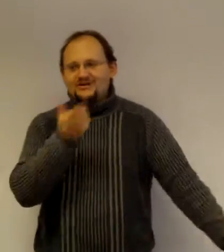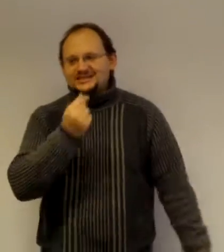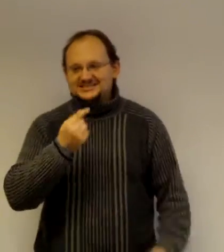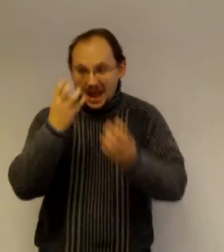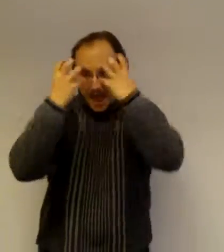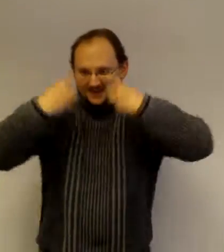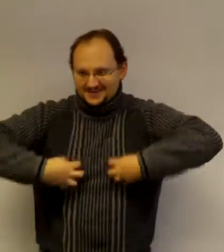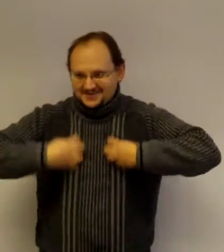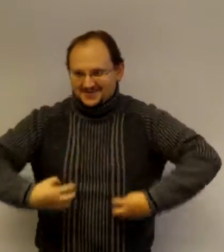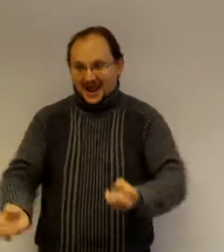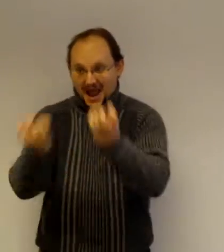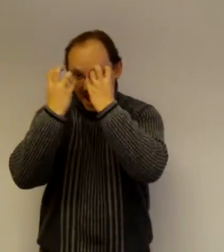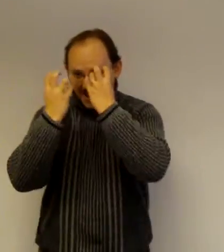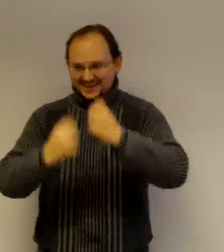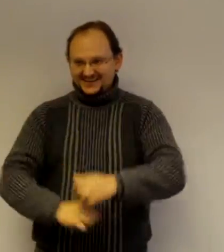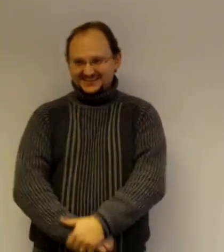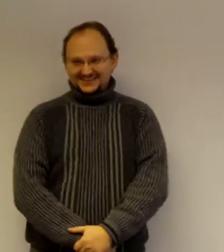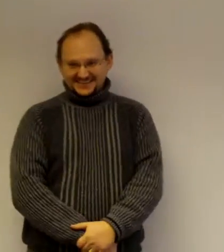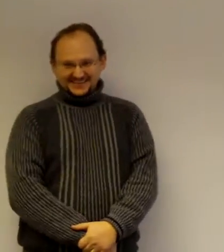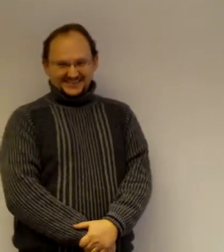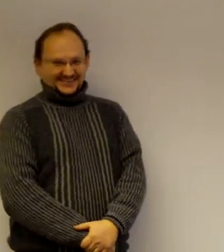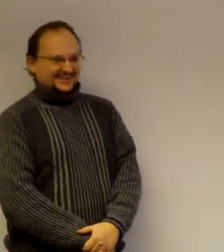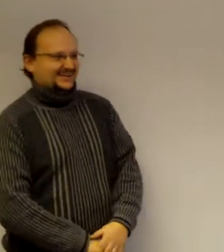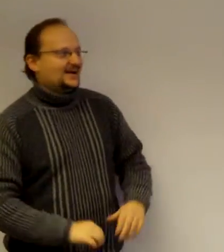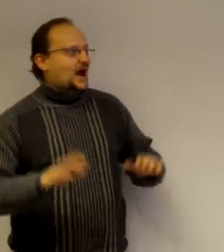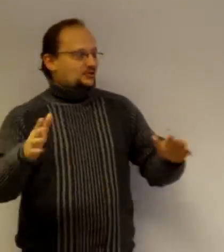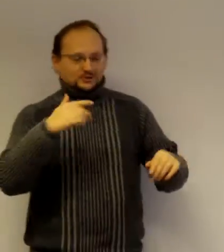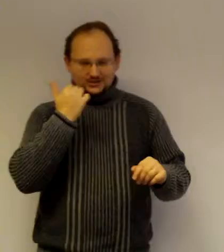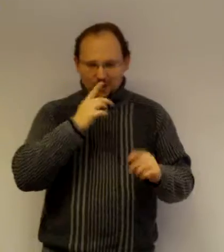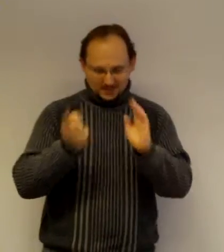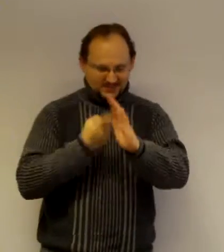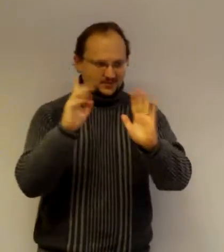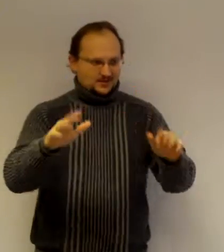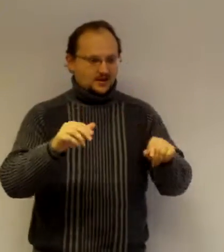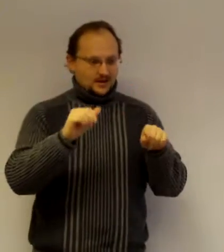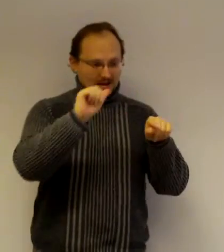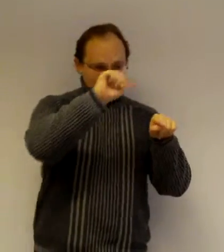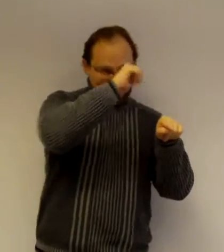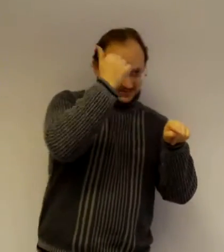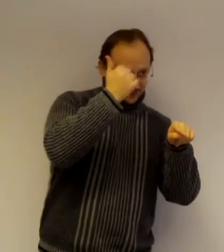Alors voilà, ça c'est facile, regardez, réveillez-vous. Regarde, je recommence.